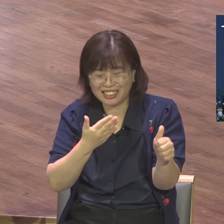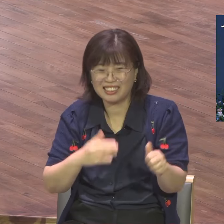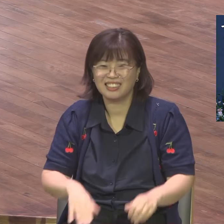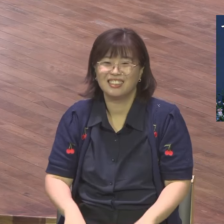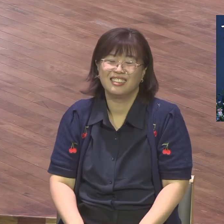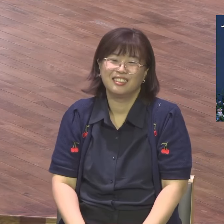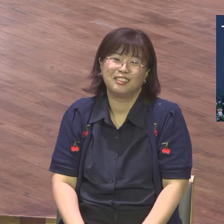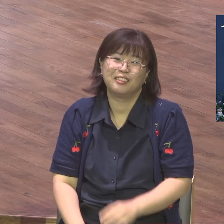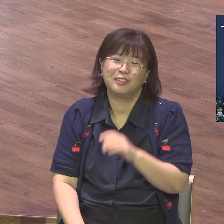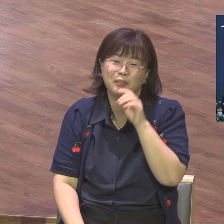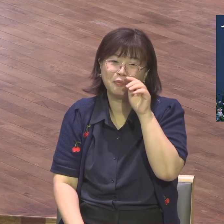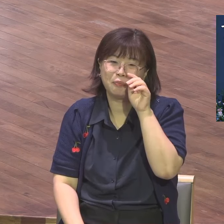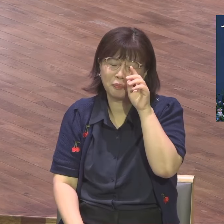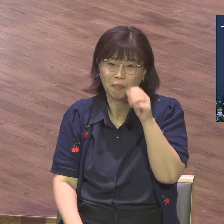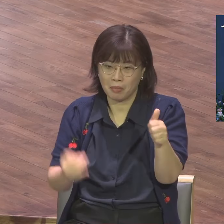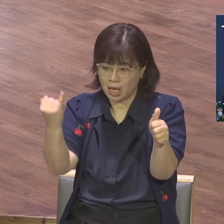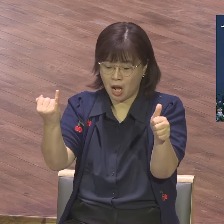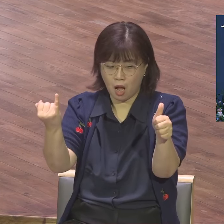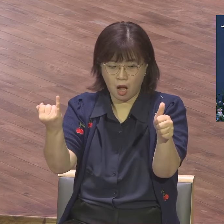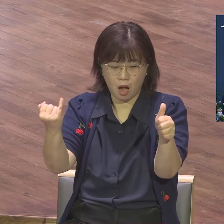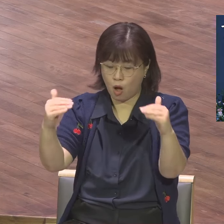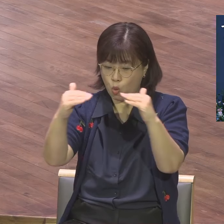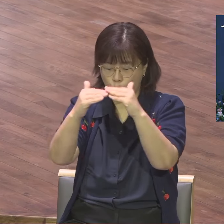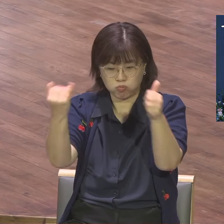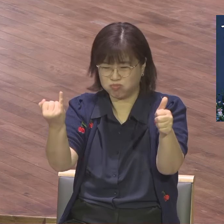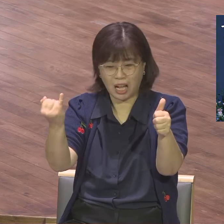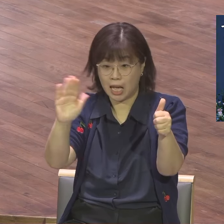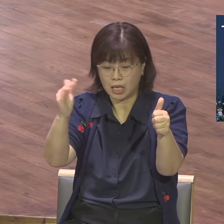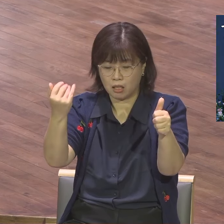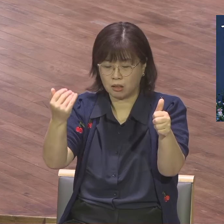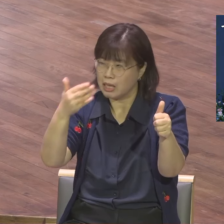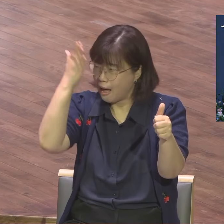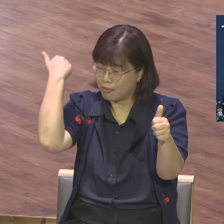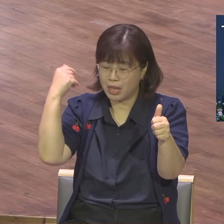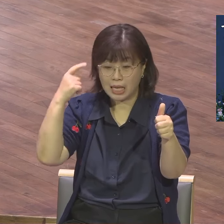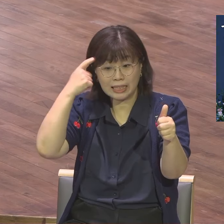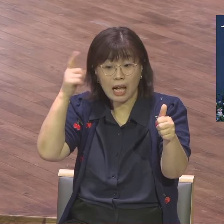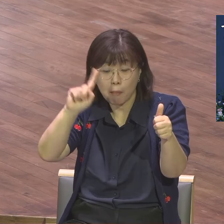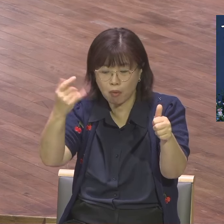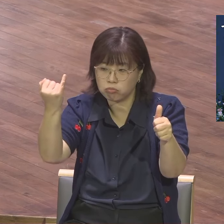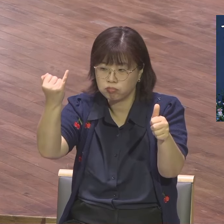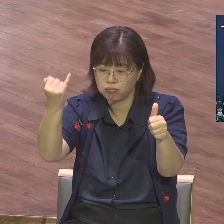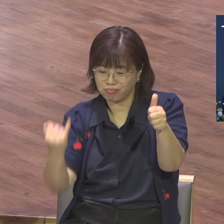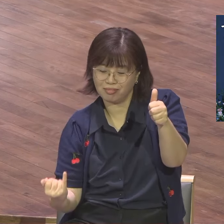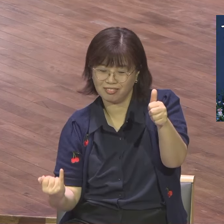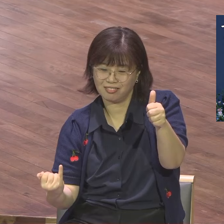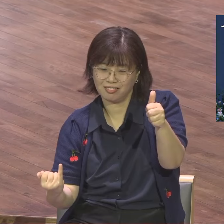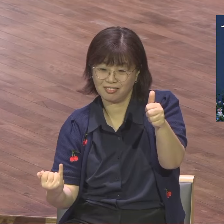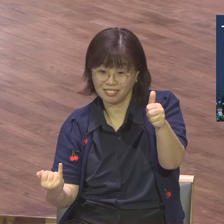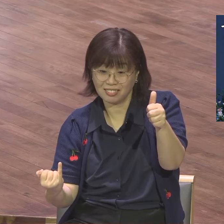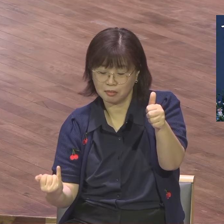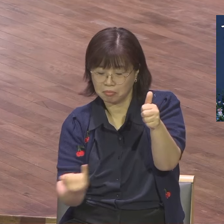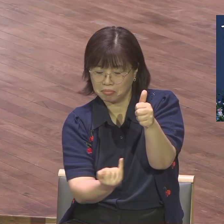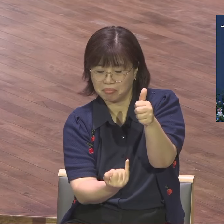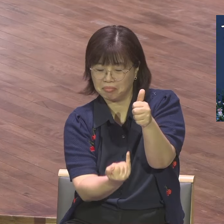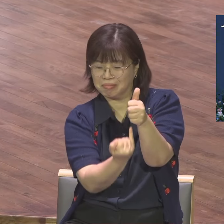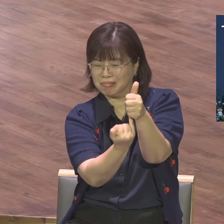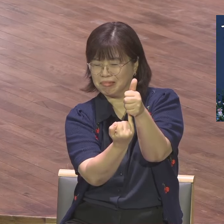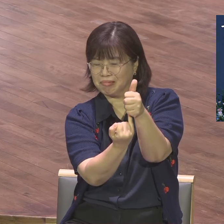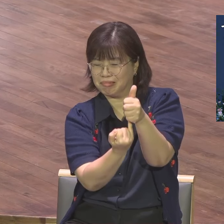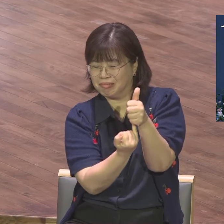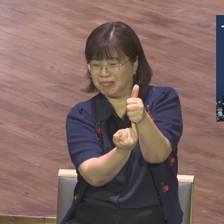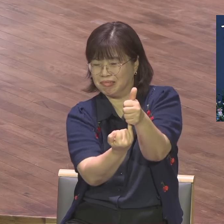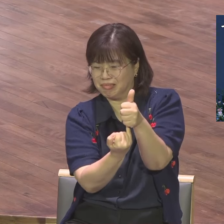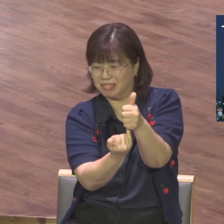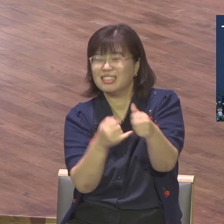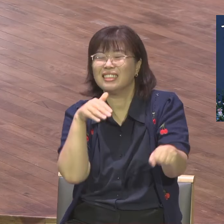여자는요 남자의 어떤 소유물이었어요. 소유물. 뭐 소유물이요. 소유물이란 것은 막 서다가 버릴 수도 있어. 그걸 많이